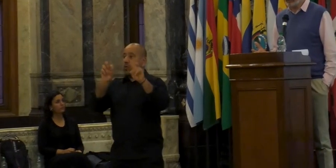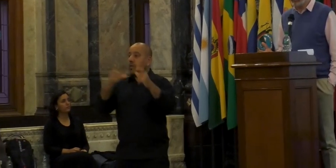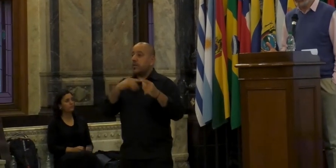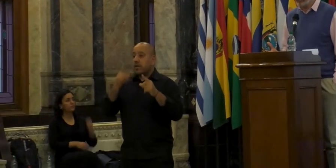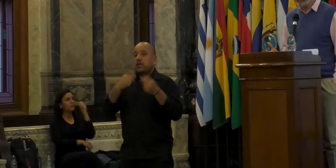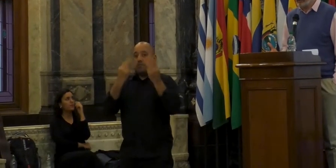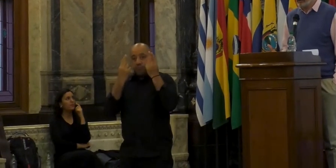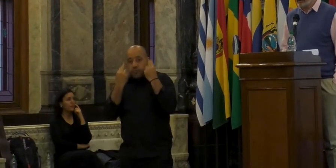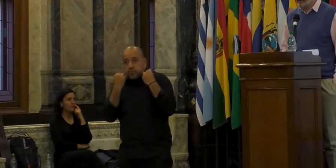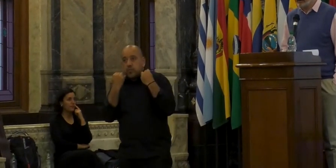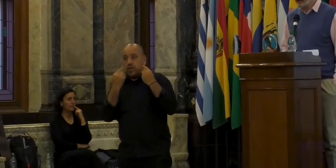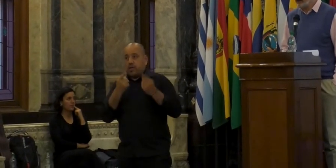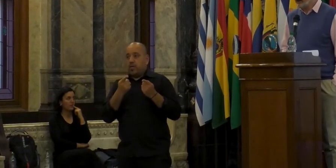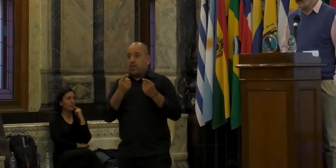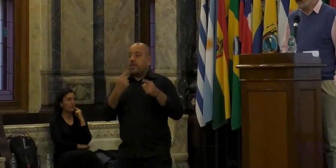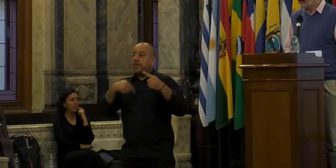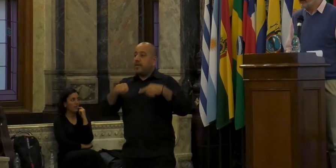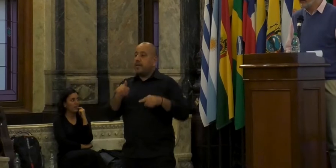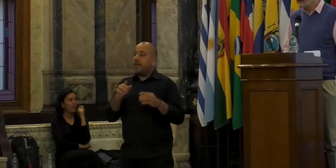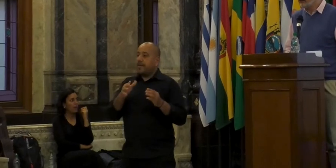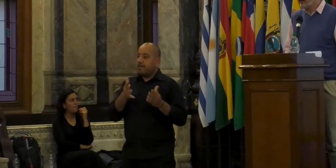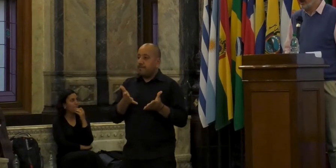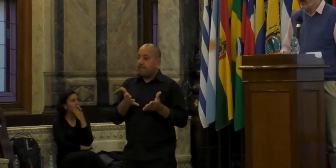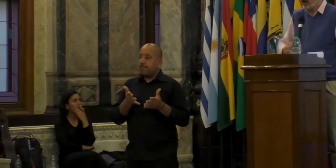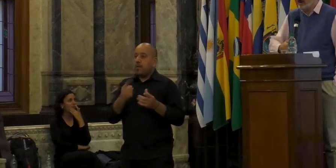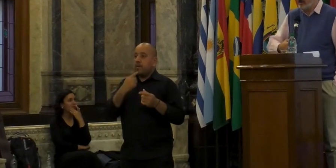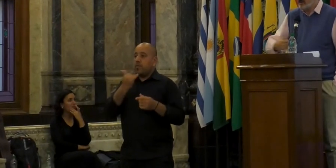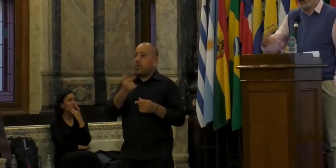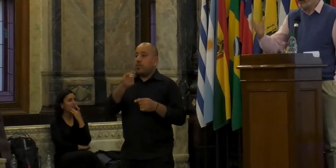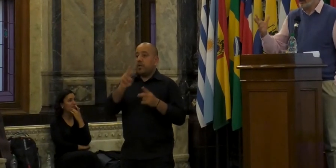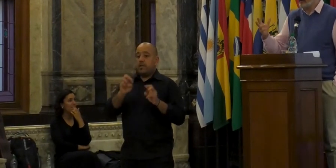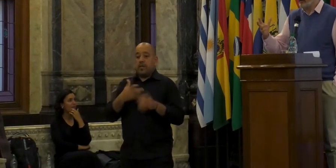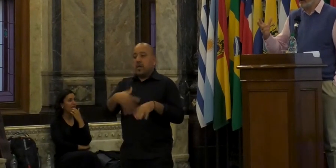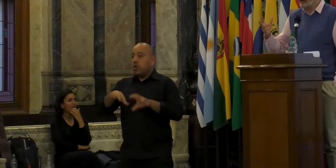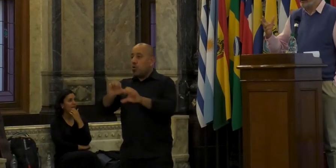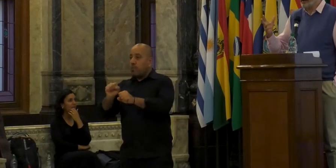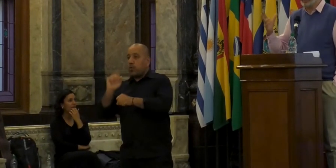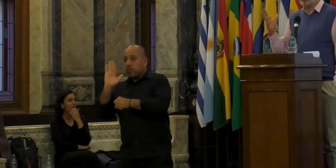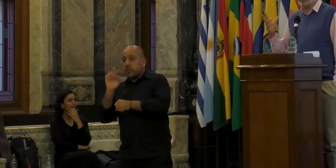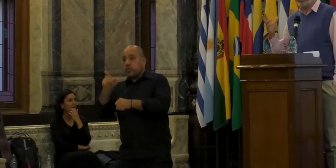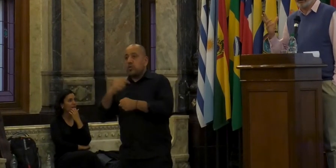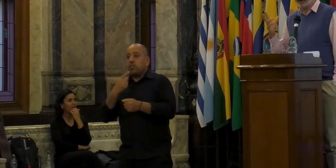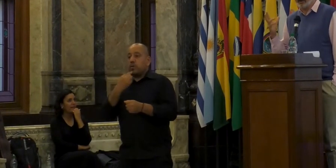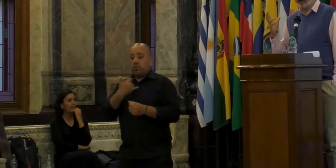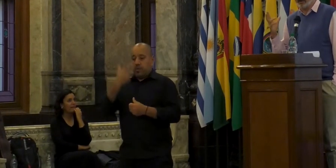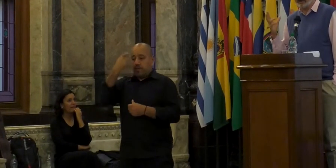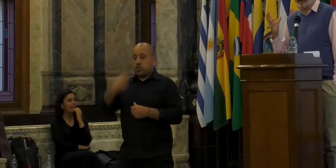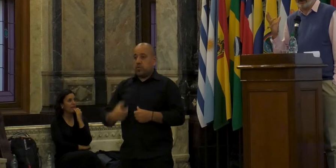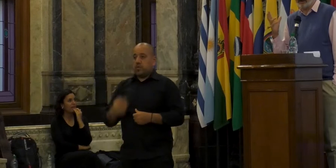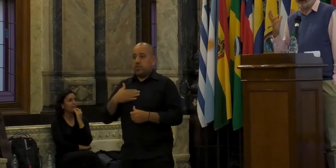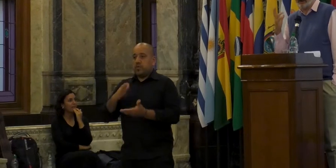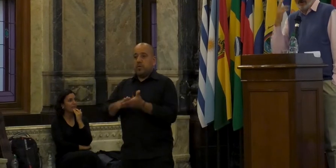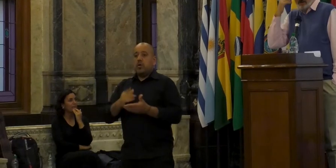subordinado del, por ejemplo, del compromiso ciudadano. Ayer estábamos hablando del